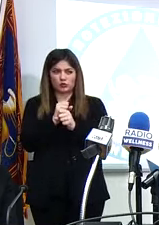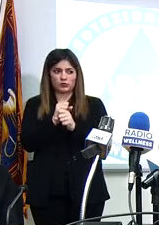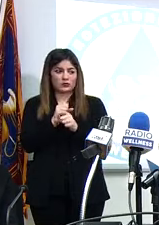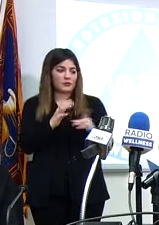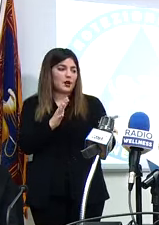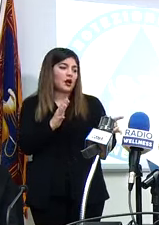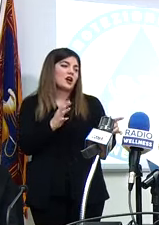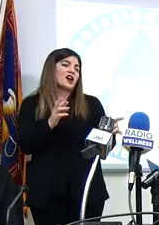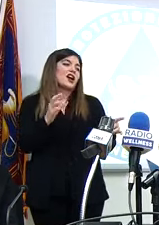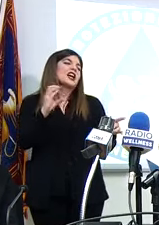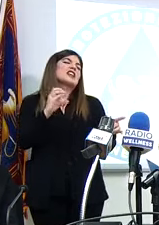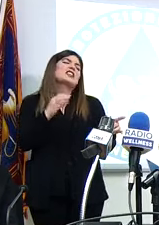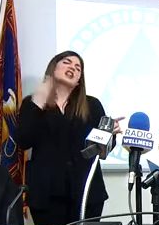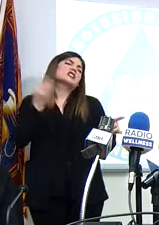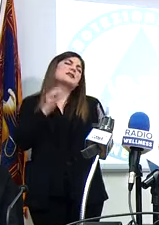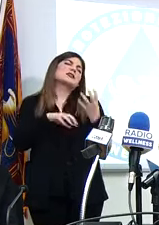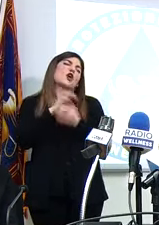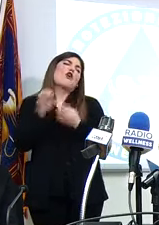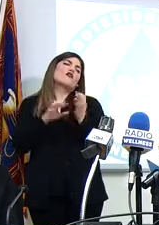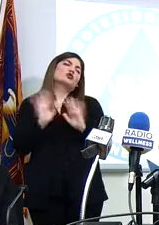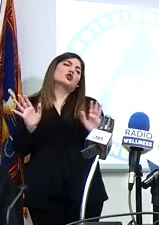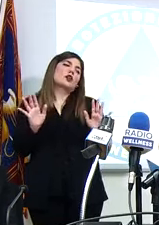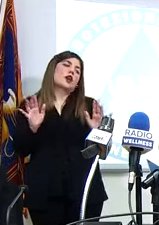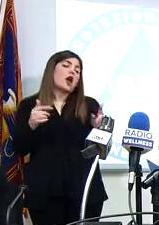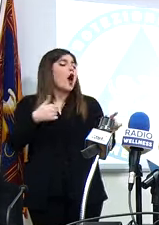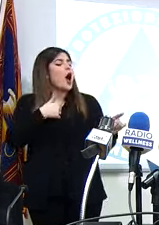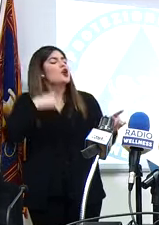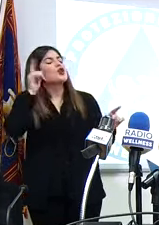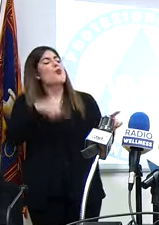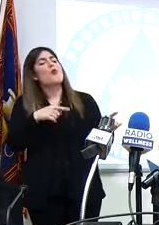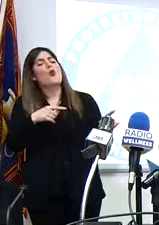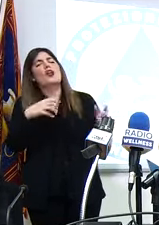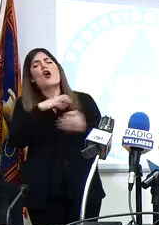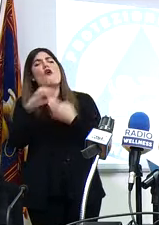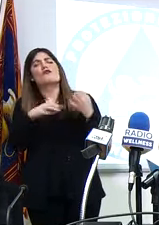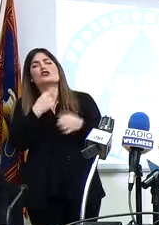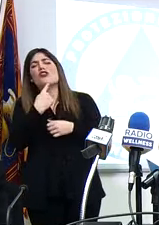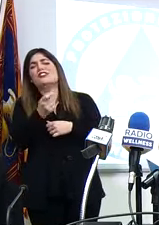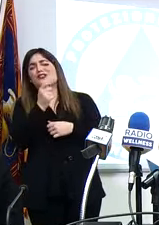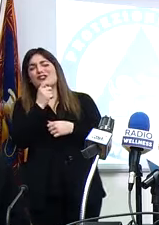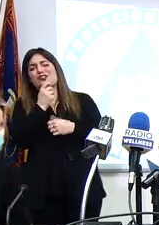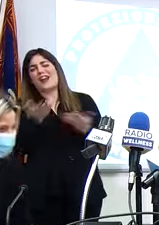un po' confuso, ma anche lei mi sta... Anch'io ho dato il mio contributo, però, insomma, per...